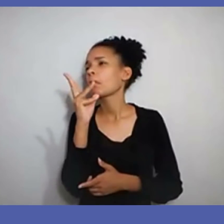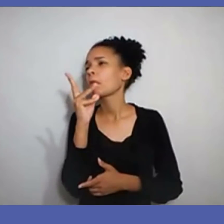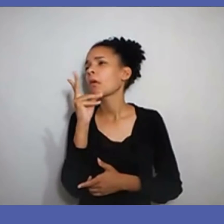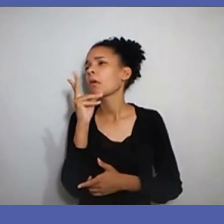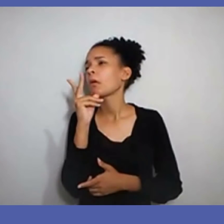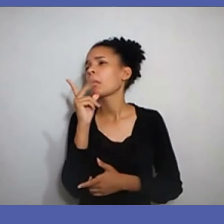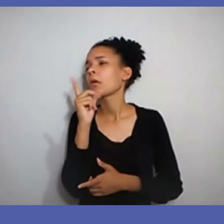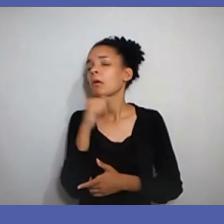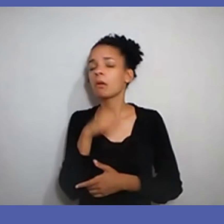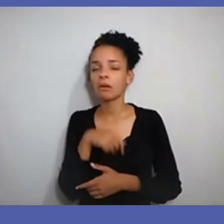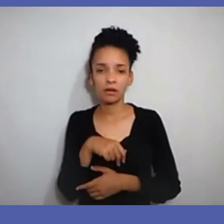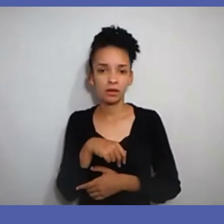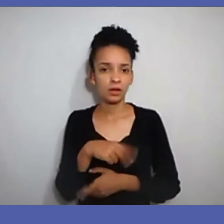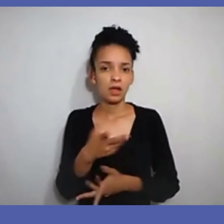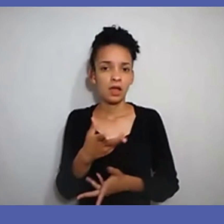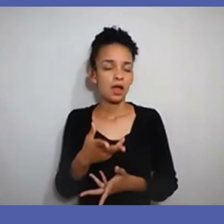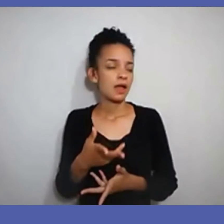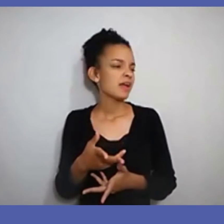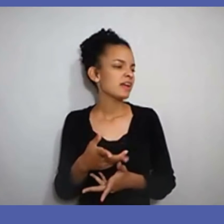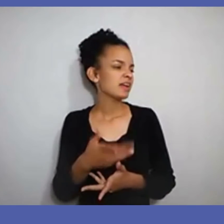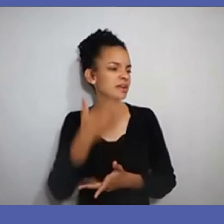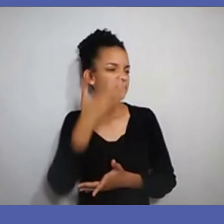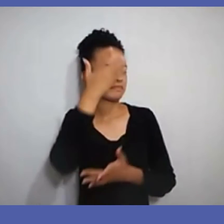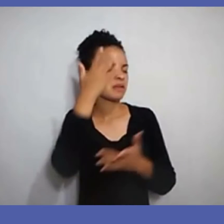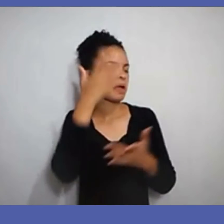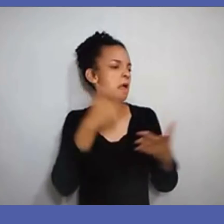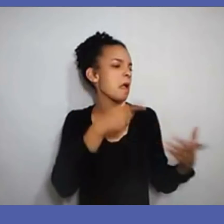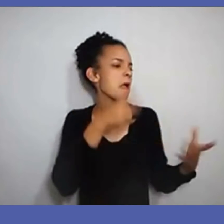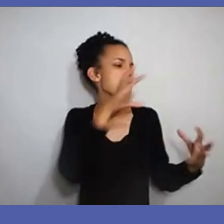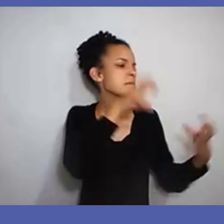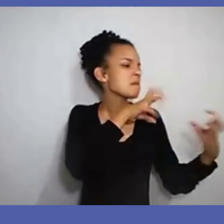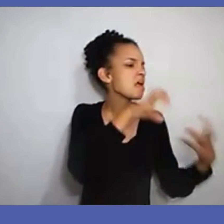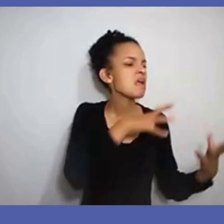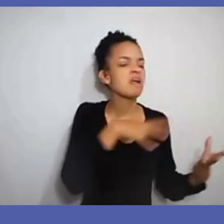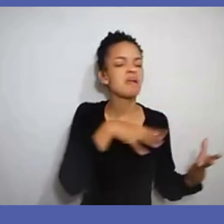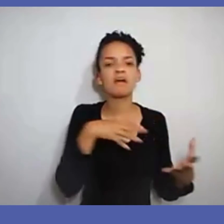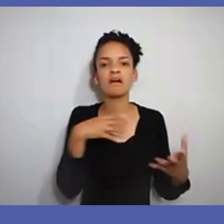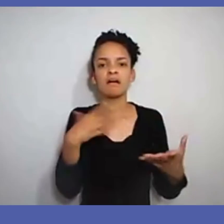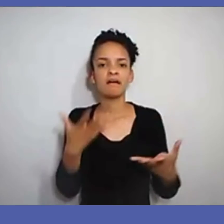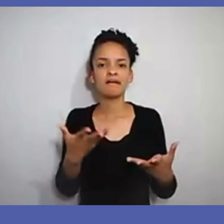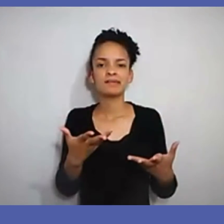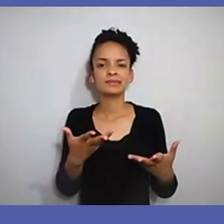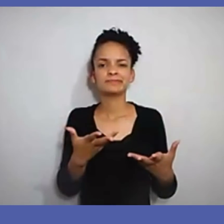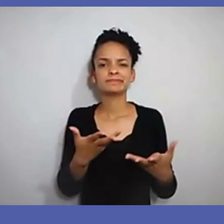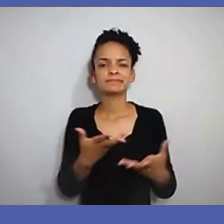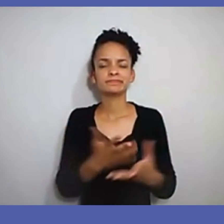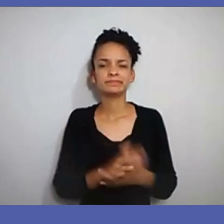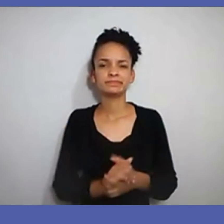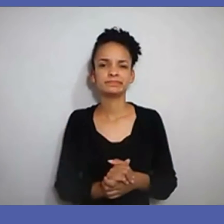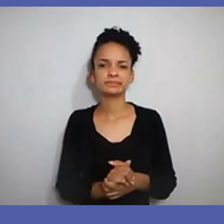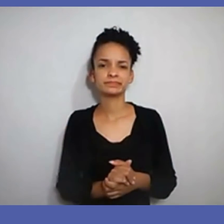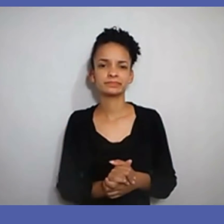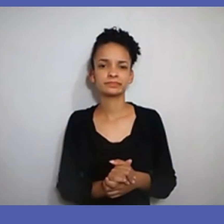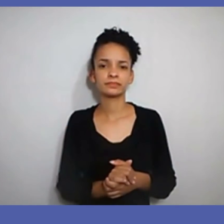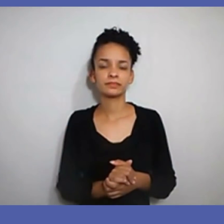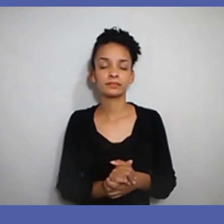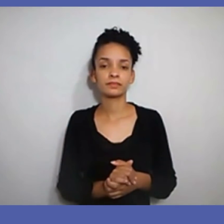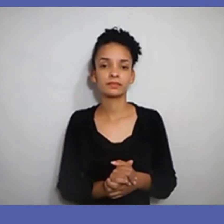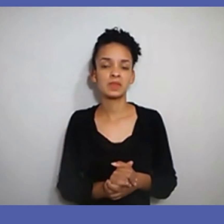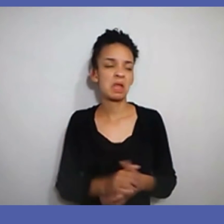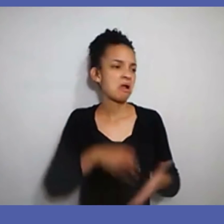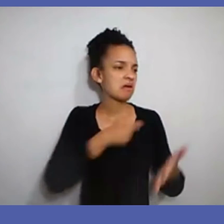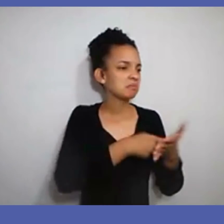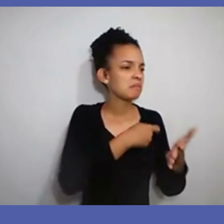e a comer e beber com ébrios. Você vai dizer: nossa, que coisa drástica, né? Como espancar? Não é espancar fisicamente.